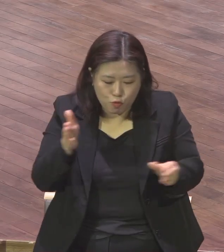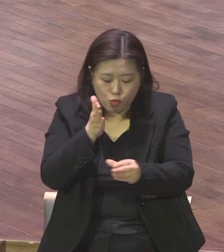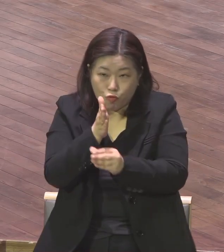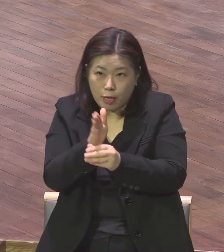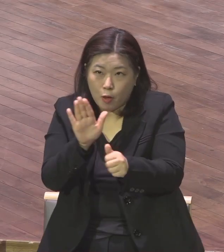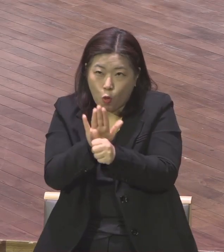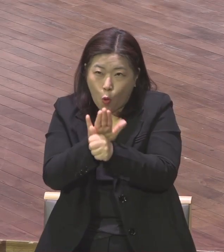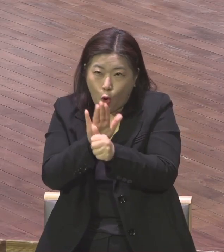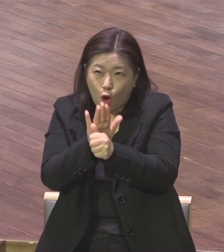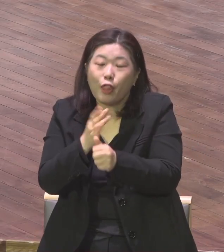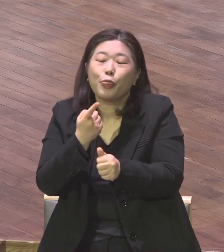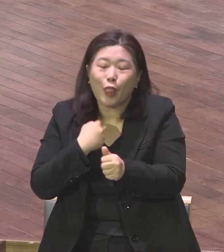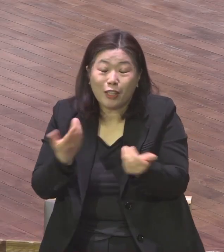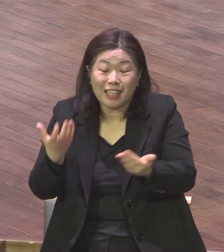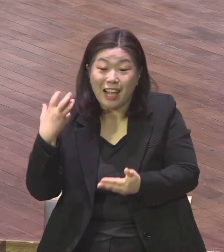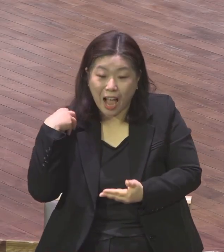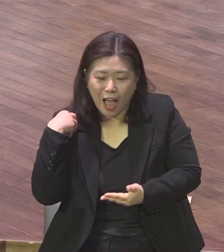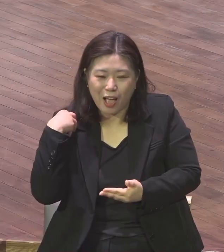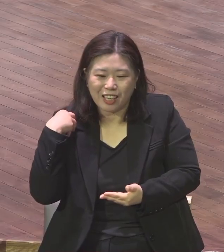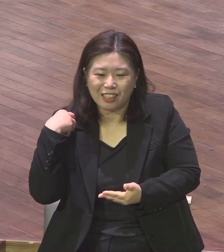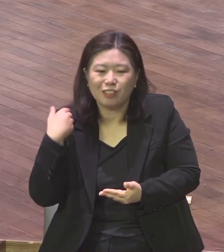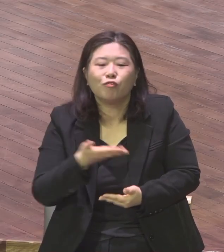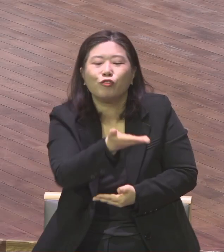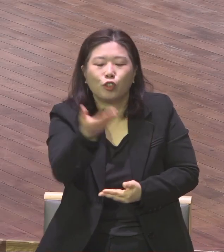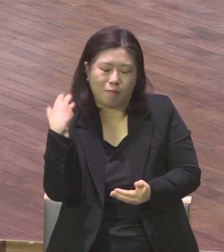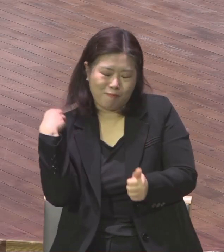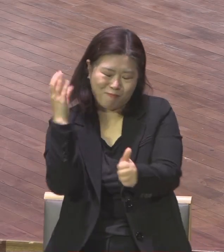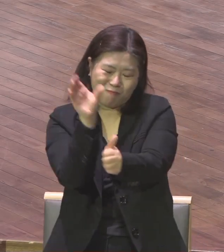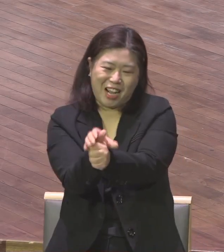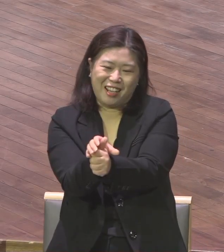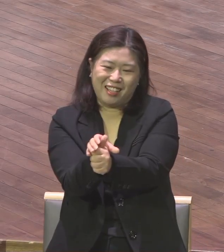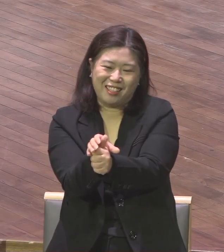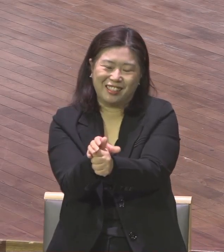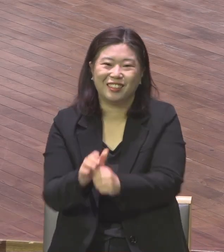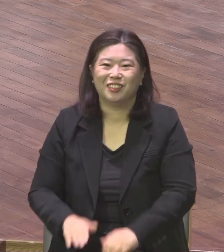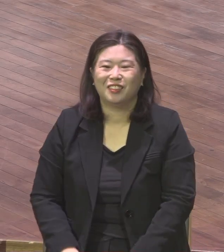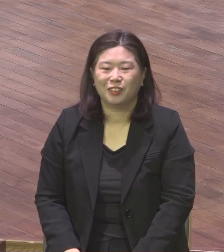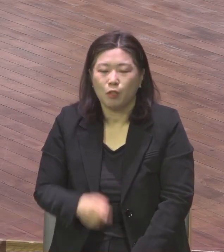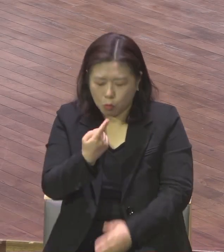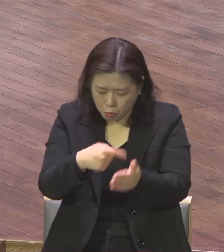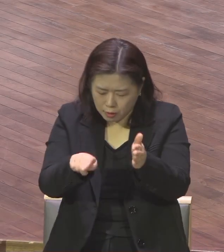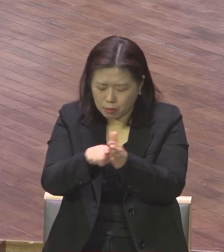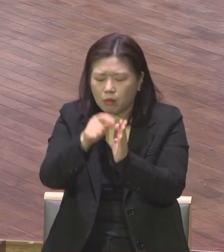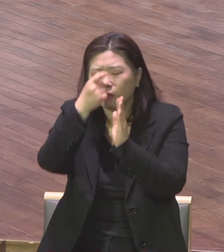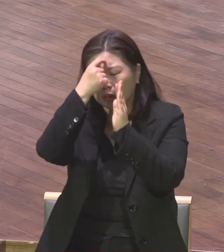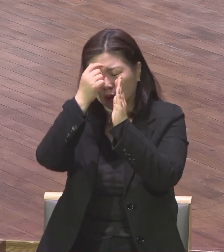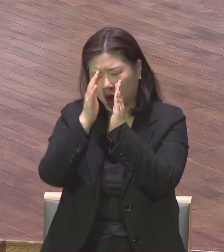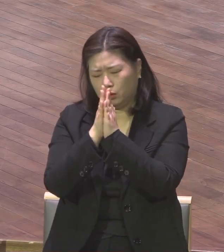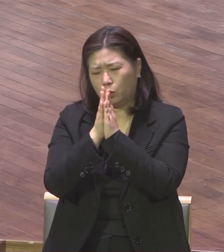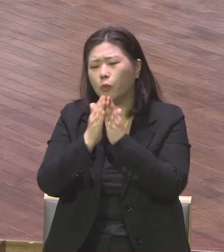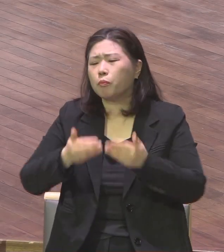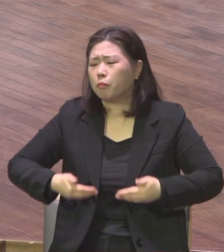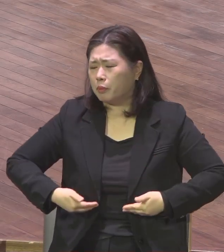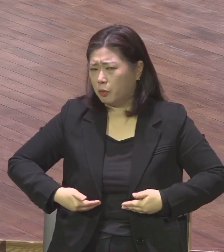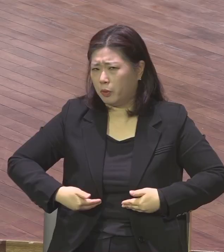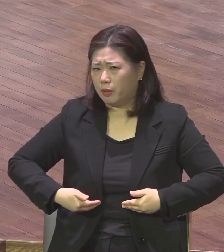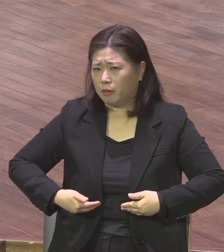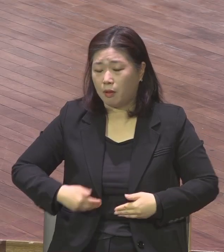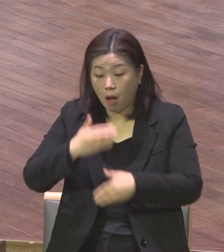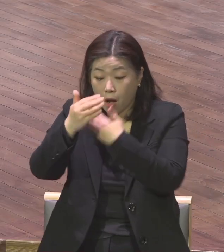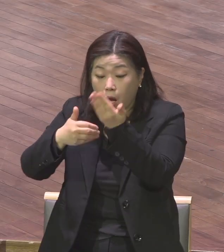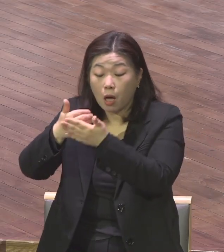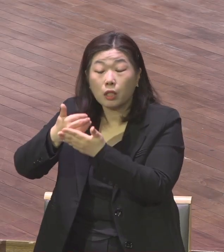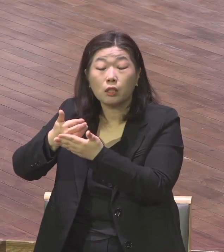본질이고 계획이고 우리가 기도해야 될 핵심 기도 내용이다. 모든 사람이 구원 얻기를